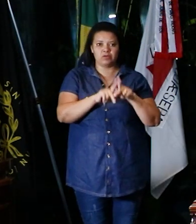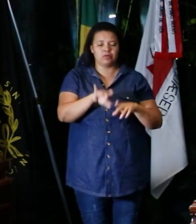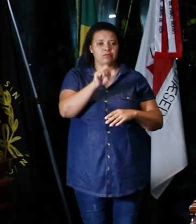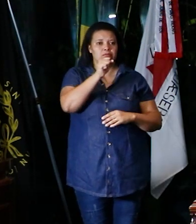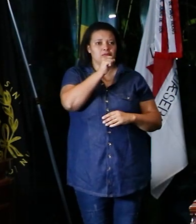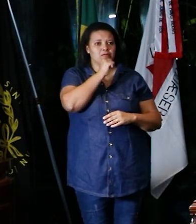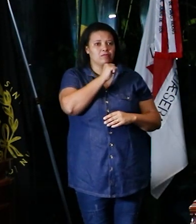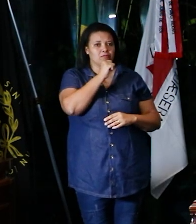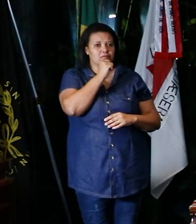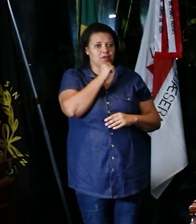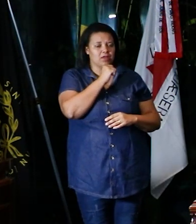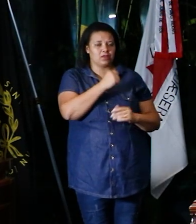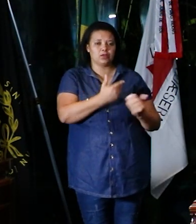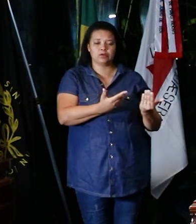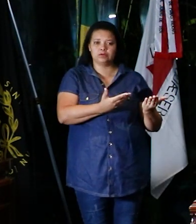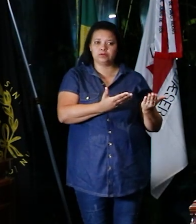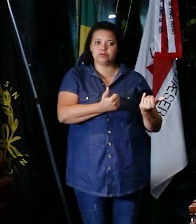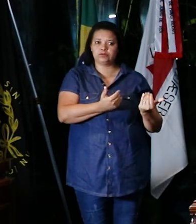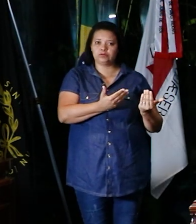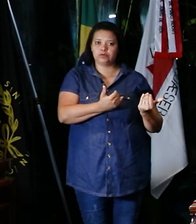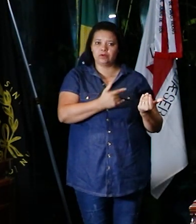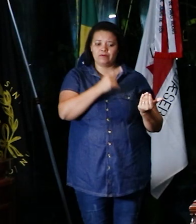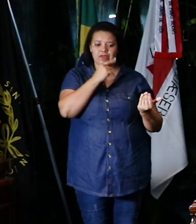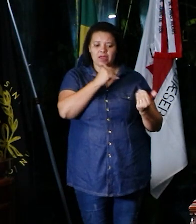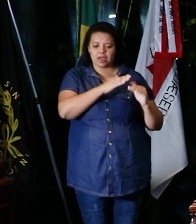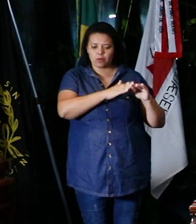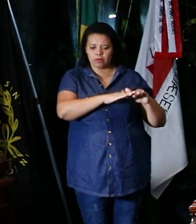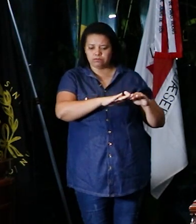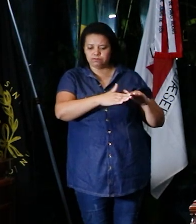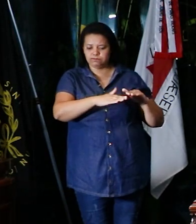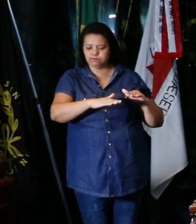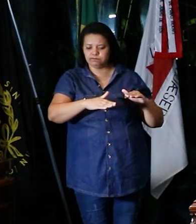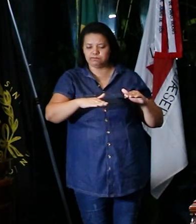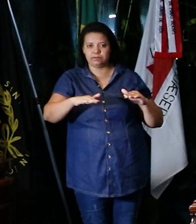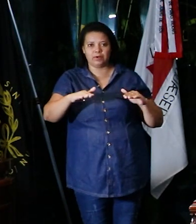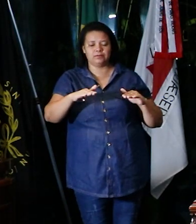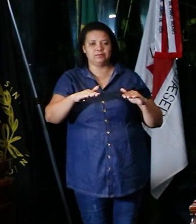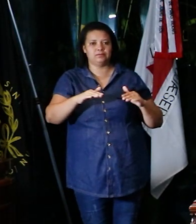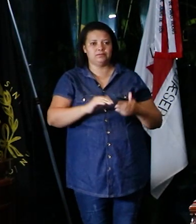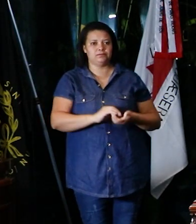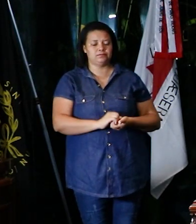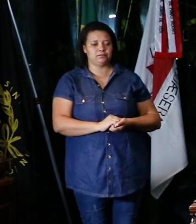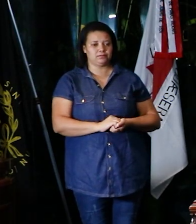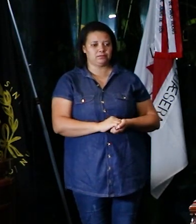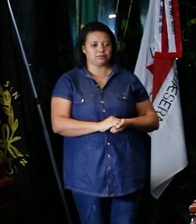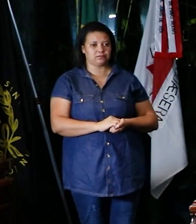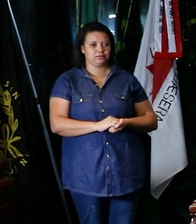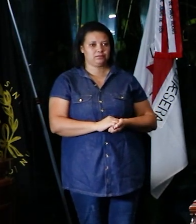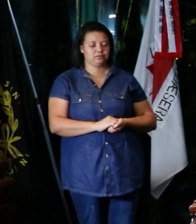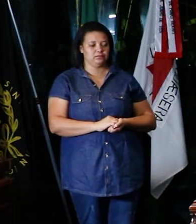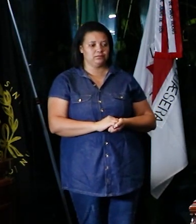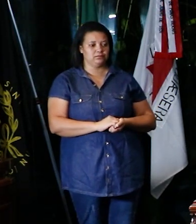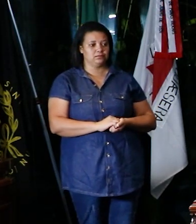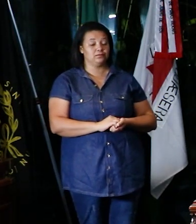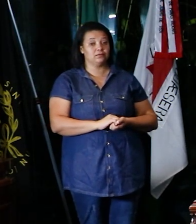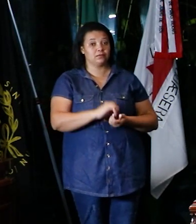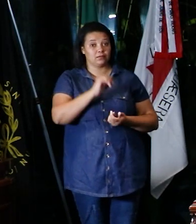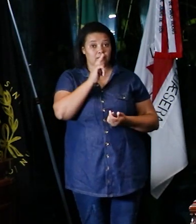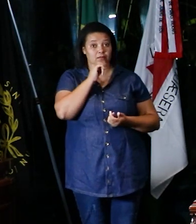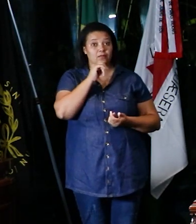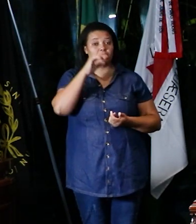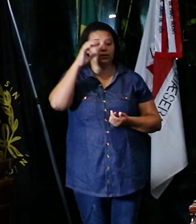velhos e moços na efervescência do amor. E as águas cumpriram